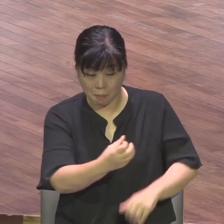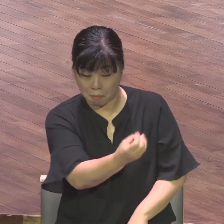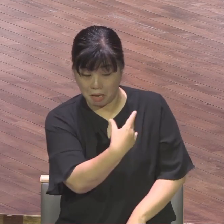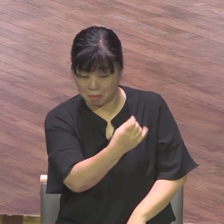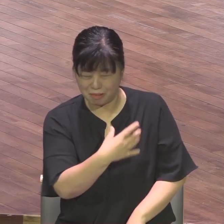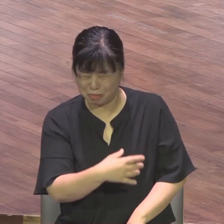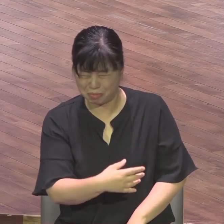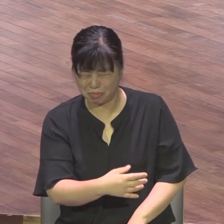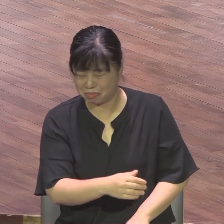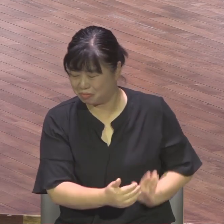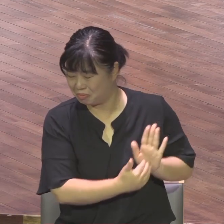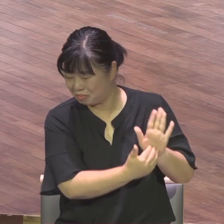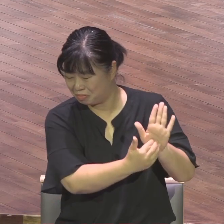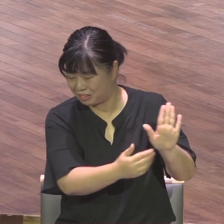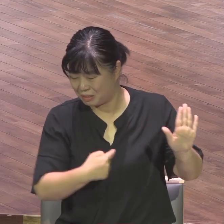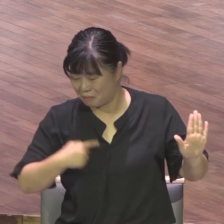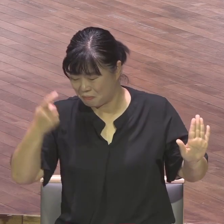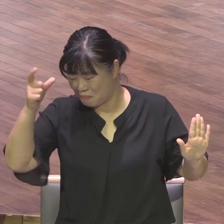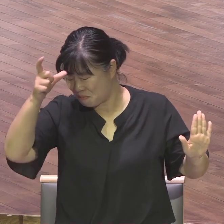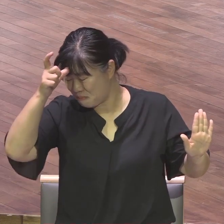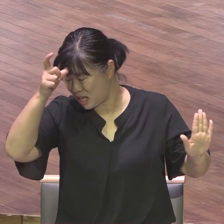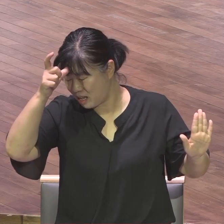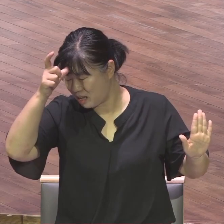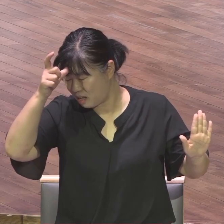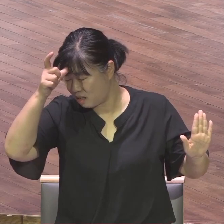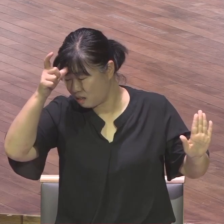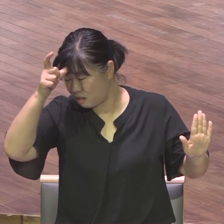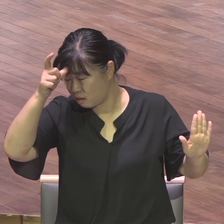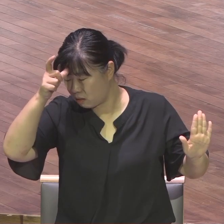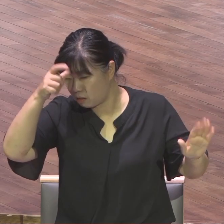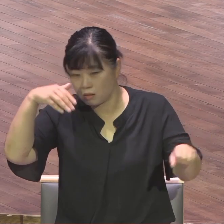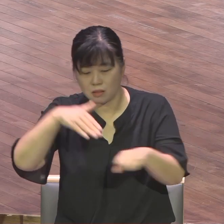다른 사람이 어떻게 볼 것이냐. 제 3자 입장에서 전혀